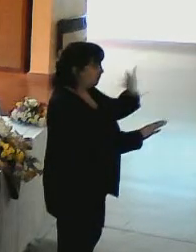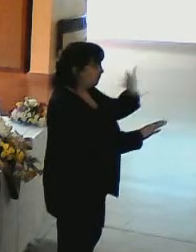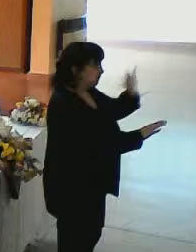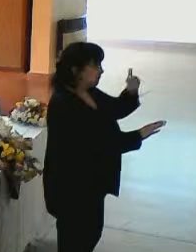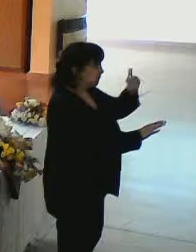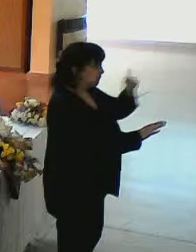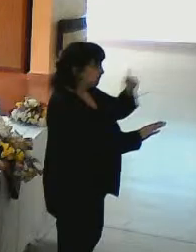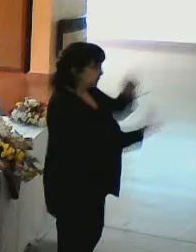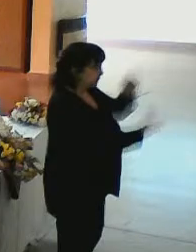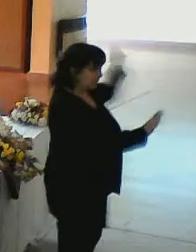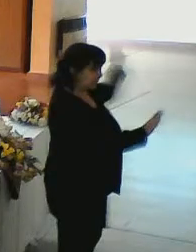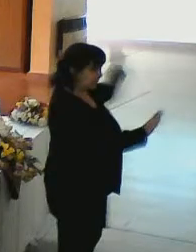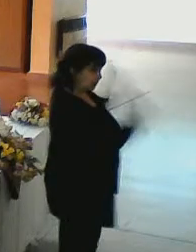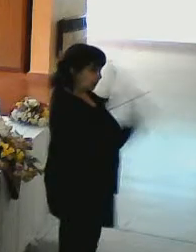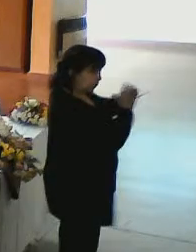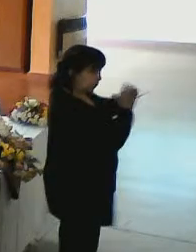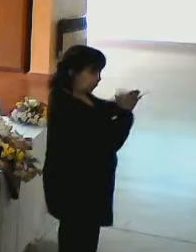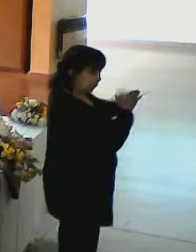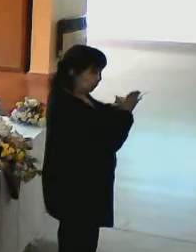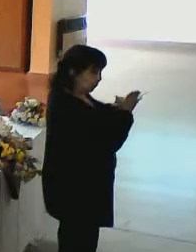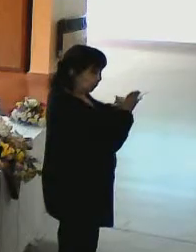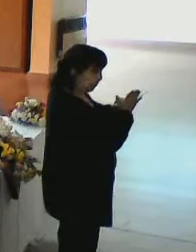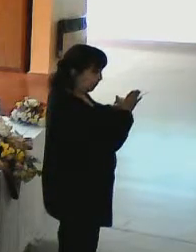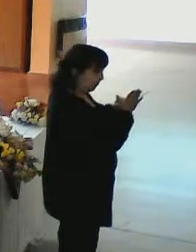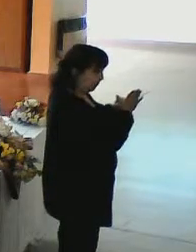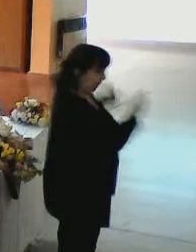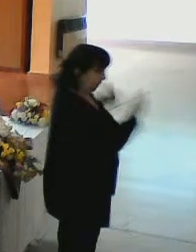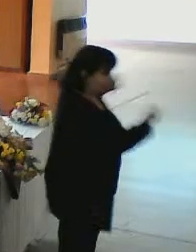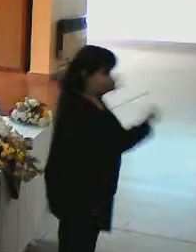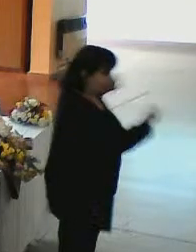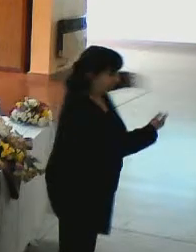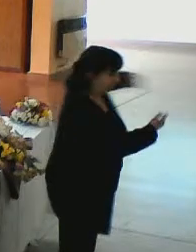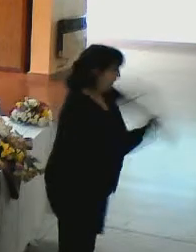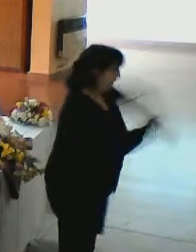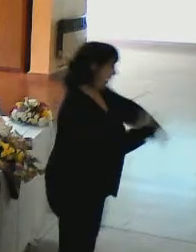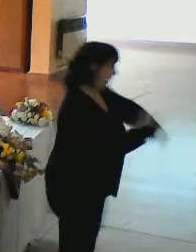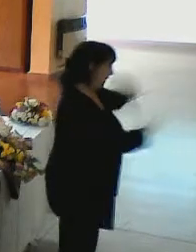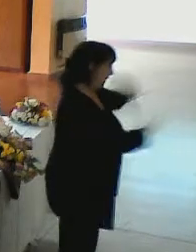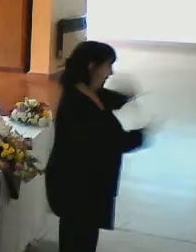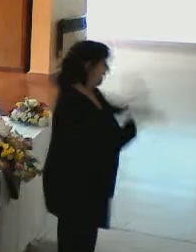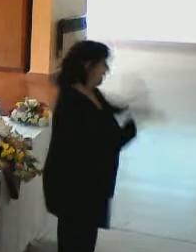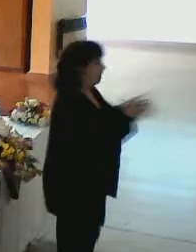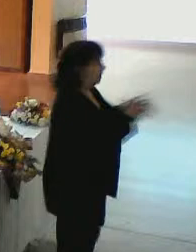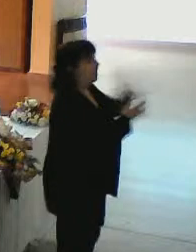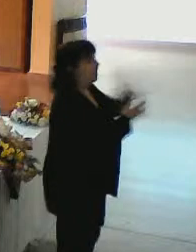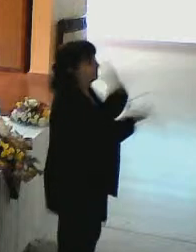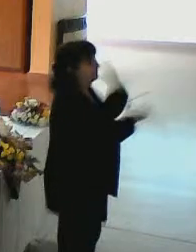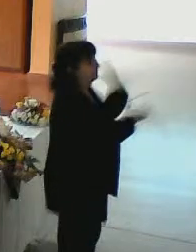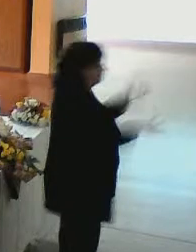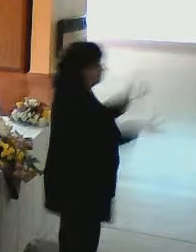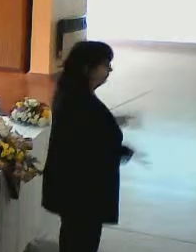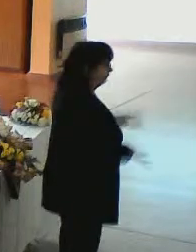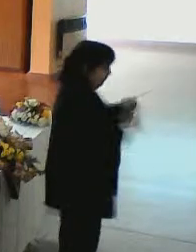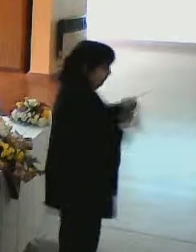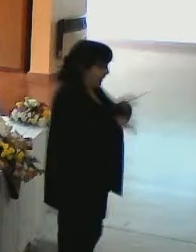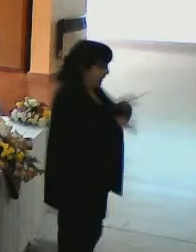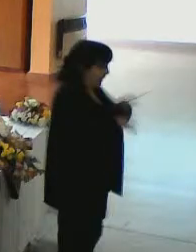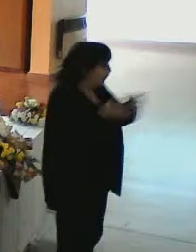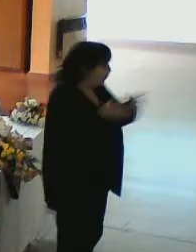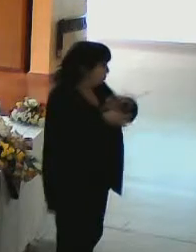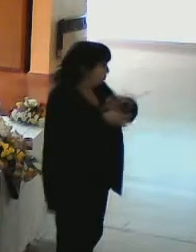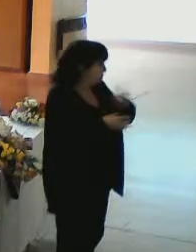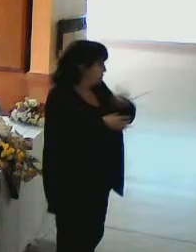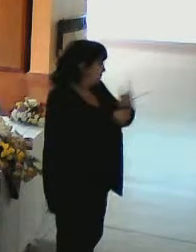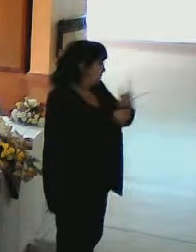los 2 años de vida. Como conclusiones, debemos escuchar las inquietudes maternas